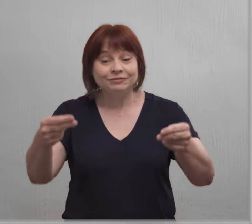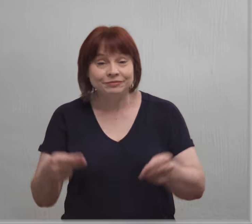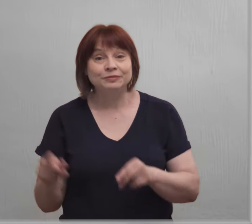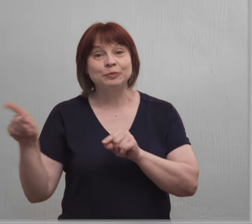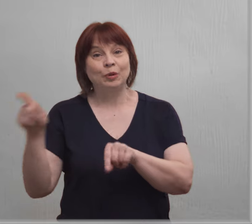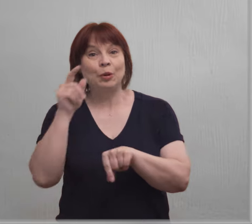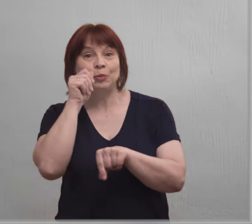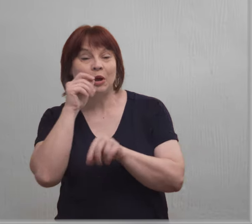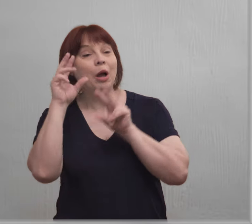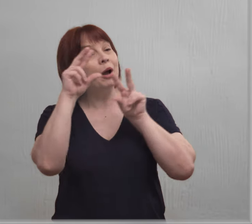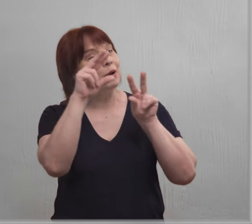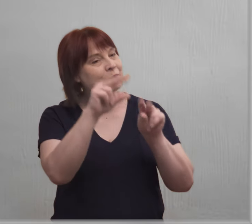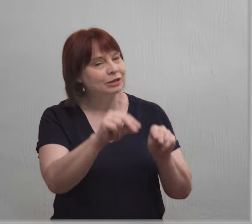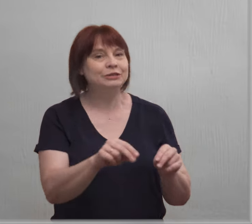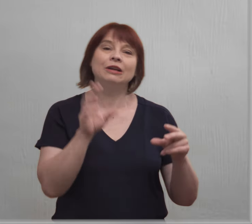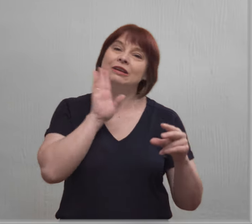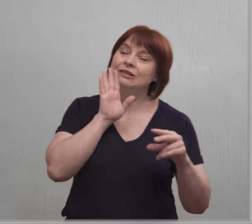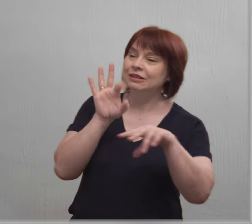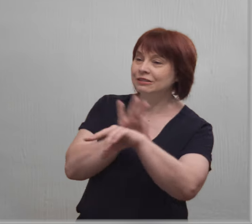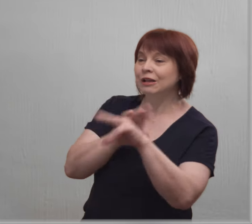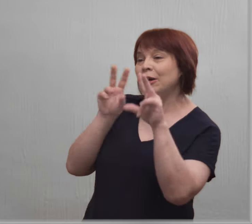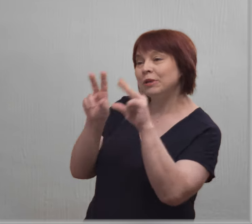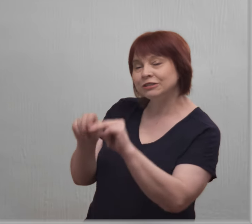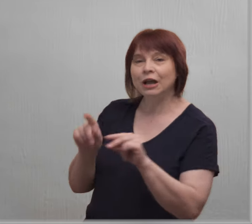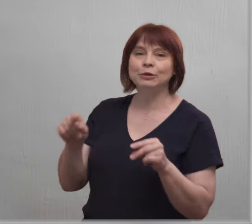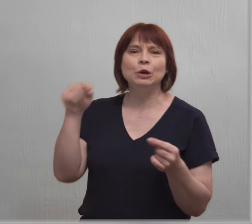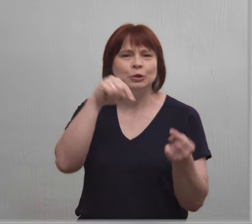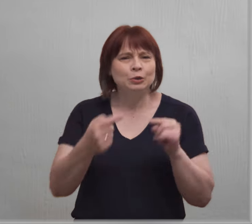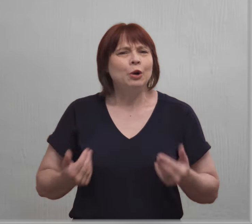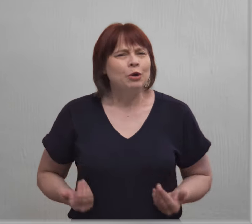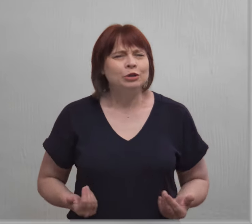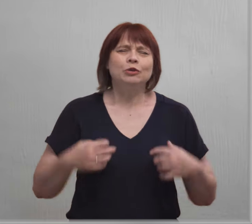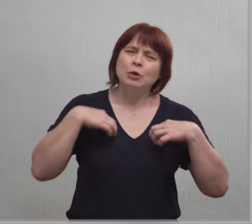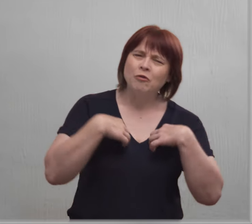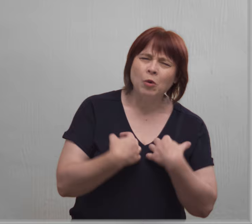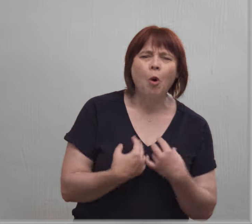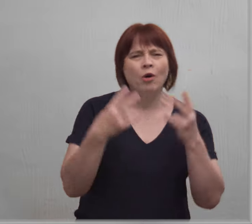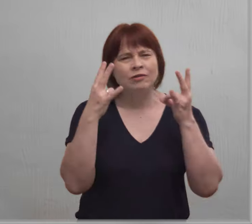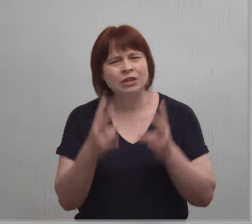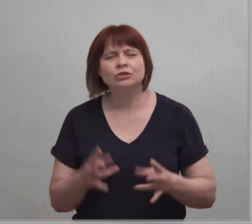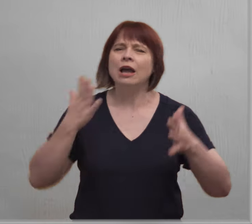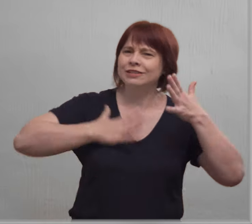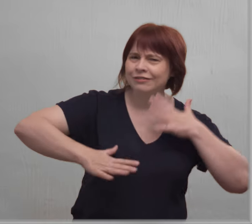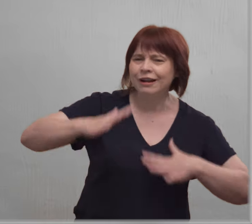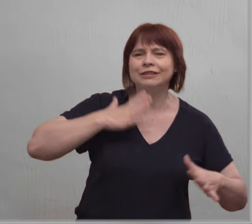вот, и в горе, и в радости быть вместе, так и завет с Богом является важным вопросом